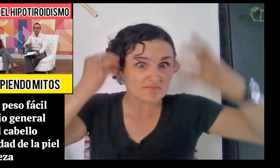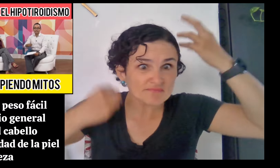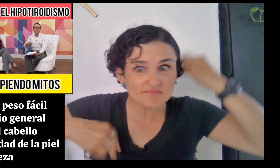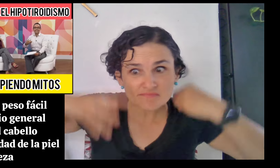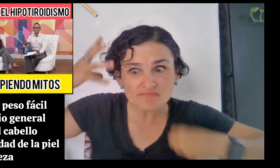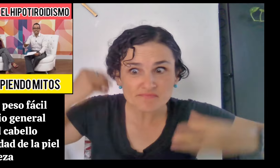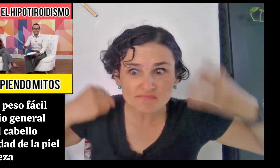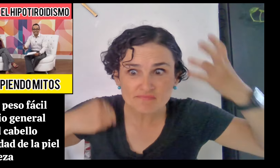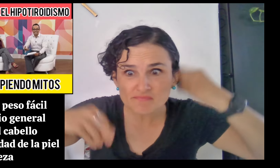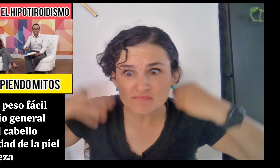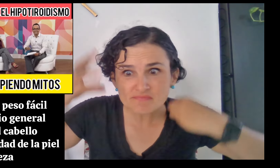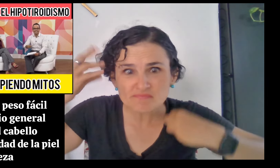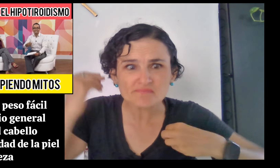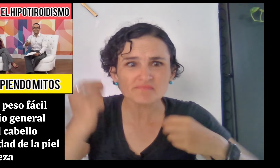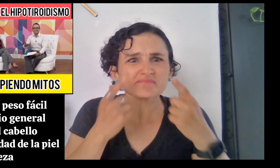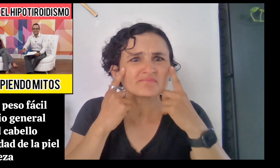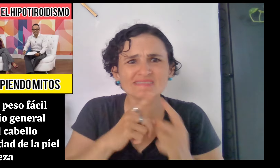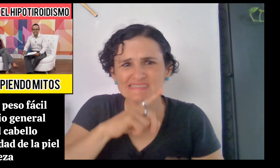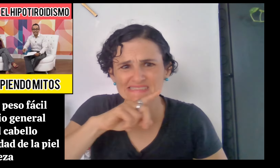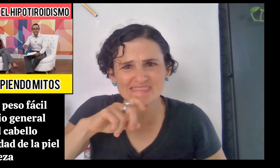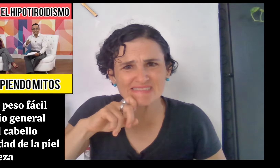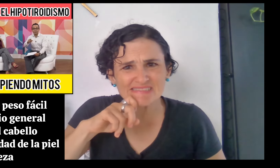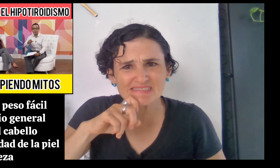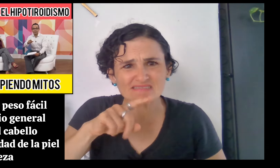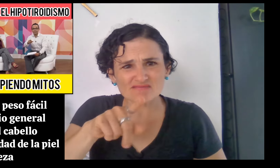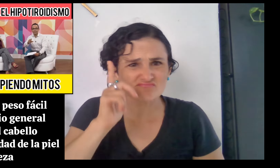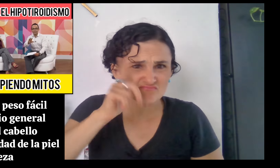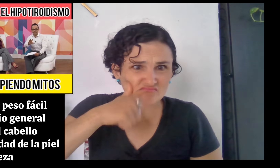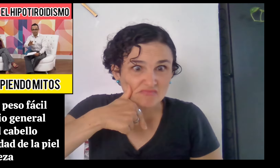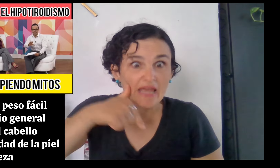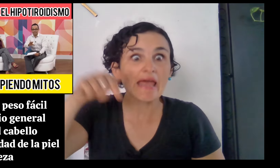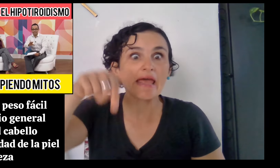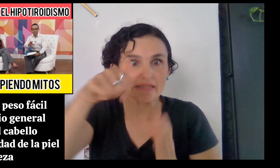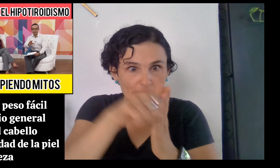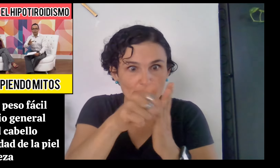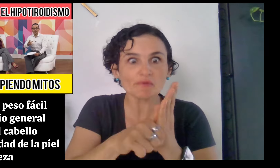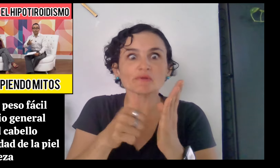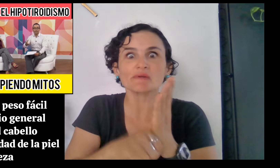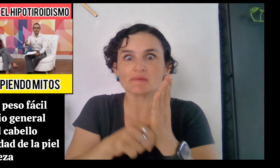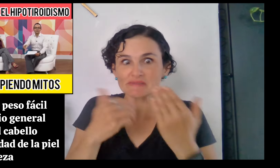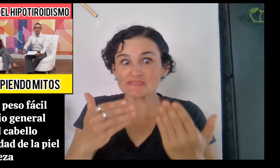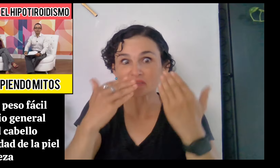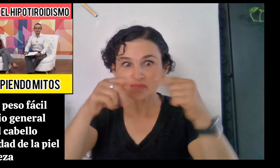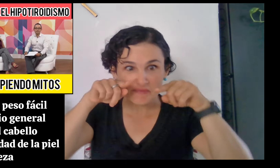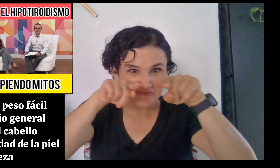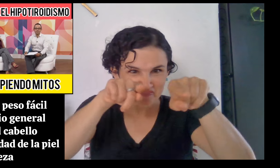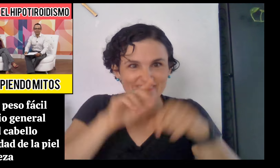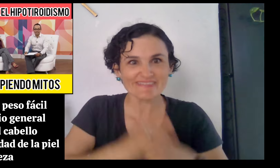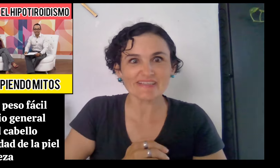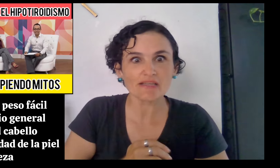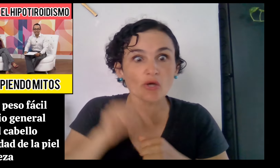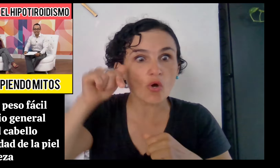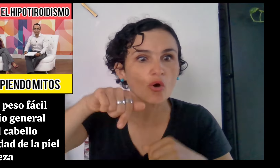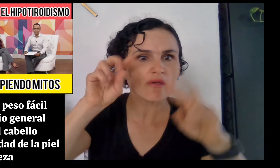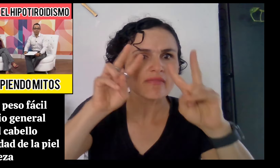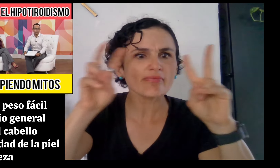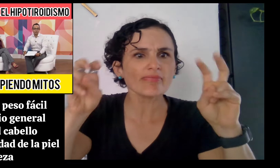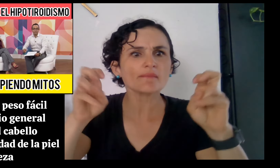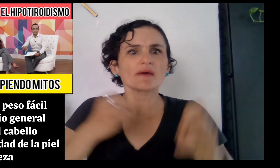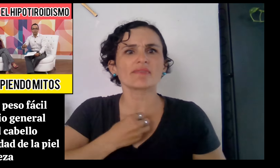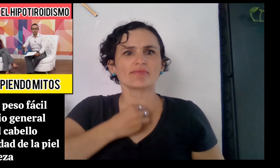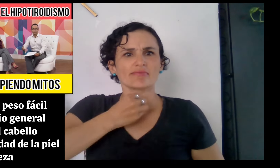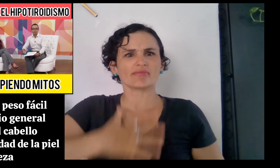si tu piel está reseca, si te sientes triste, este programa es para ti. Hoy hablaremos sobre la enfermedad de la tiroides